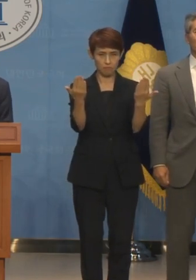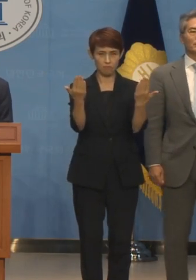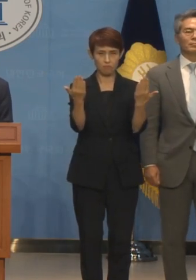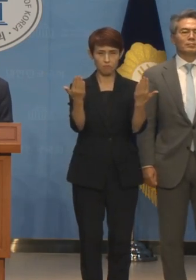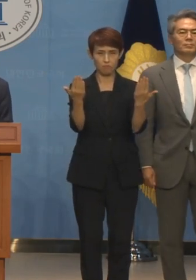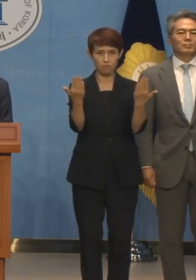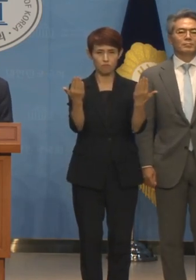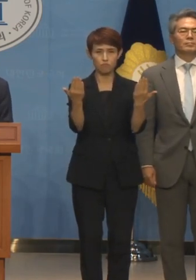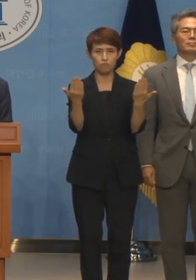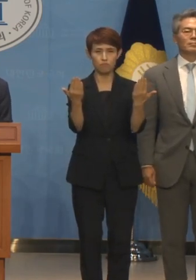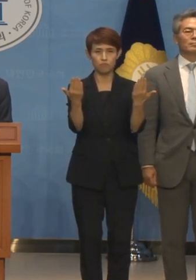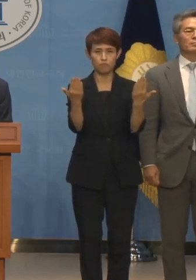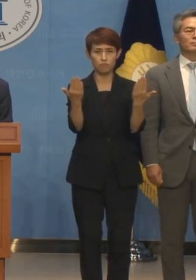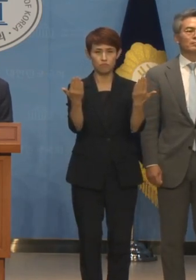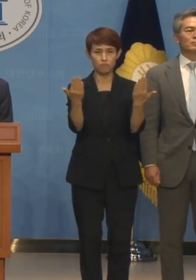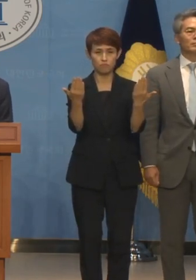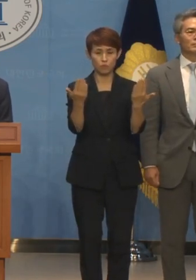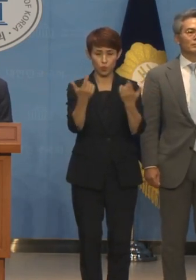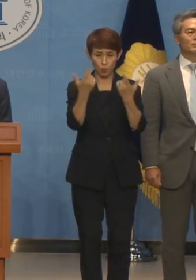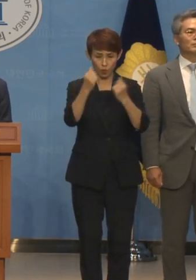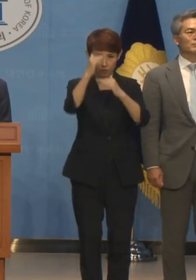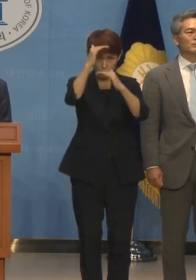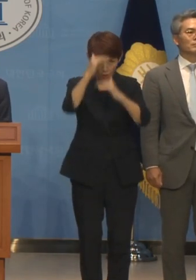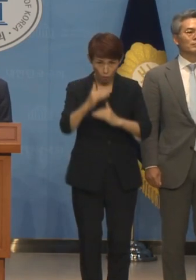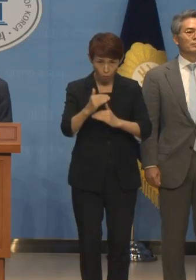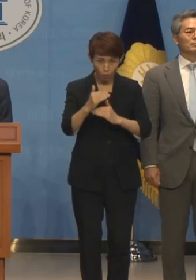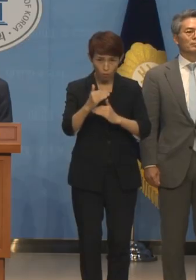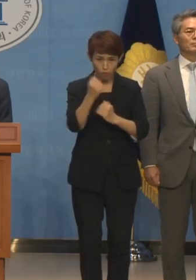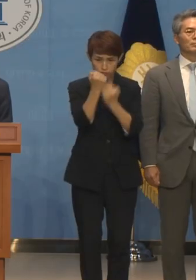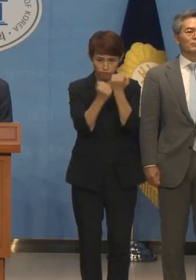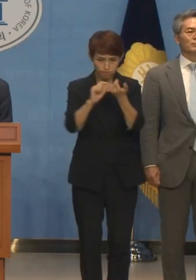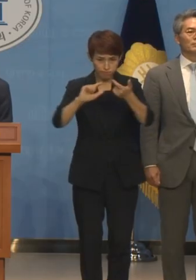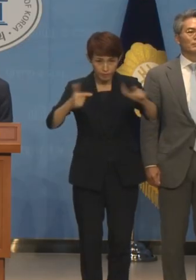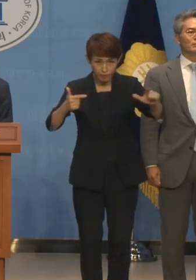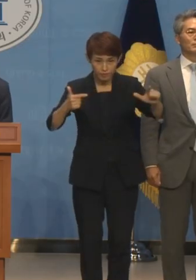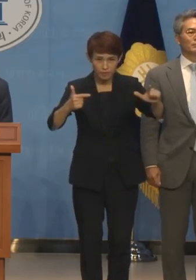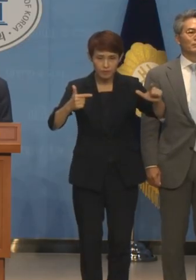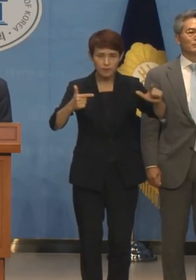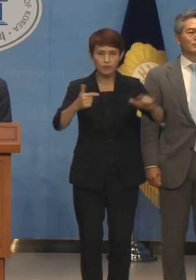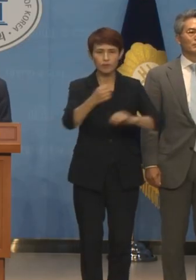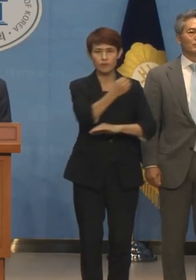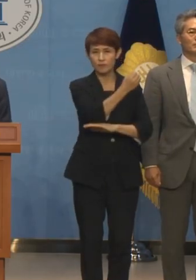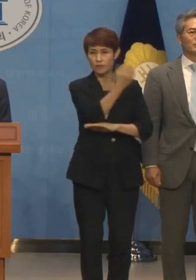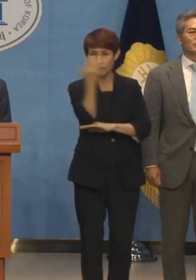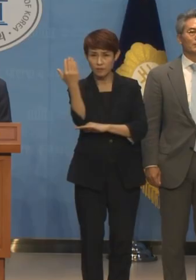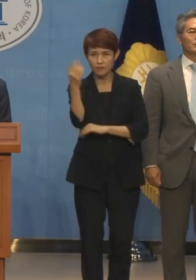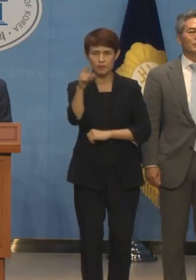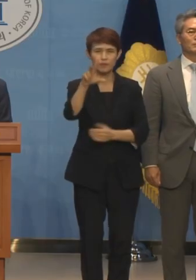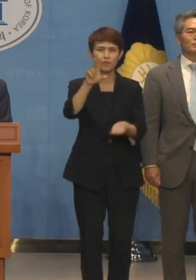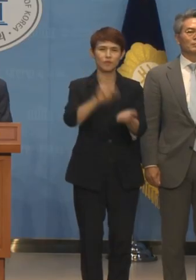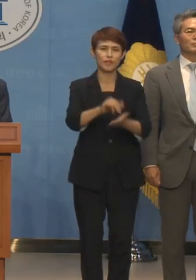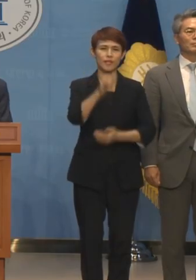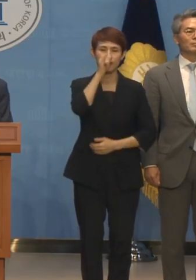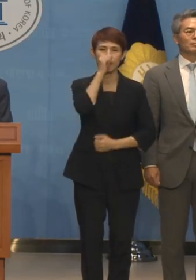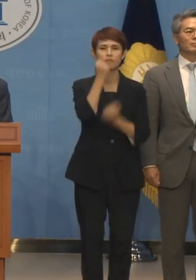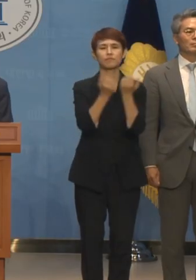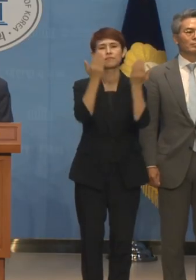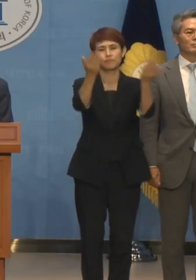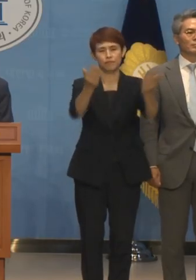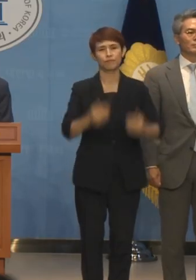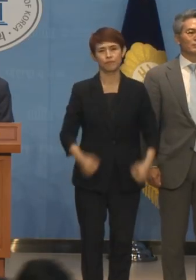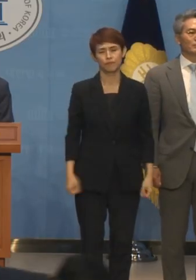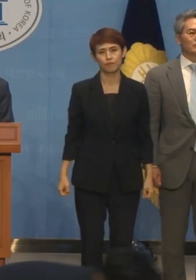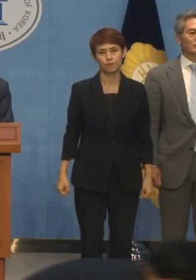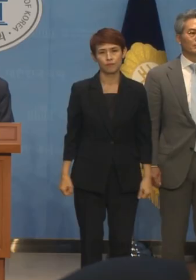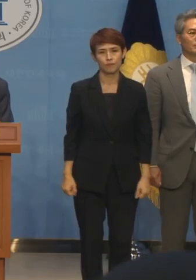사실을 다르게 해석하는 언론에 대해서 바로잡기 위해서 나왔습니다.